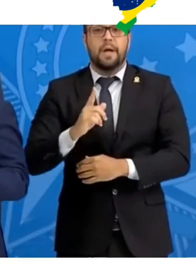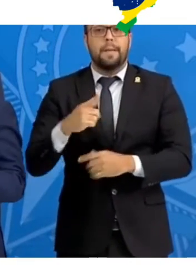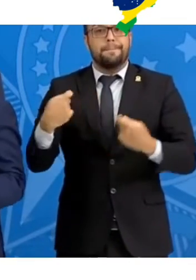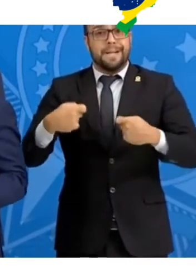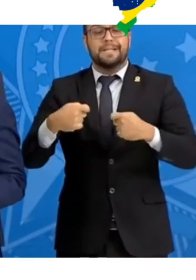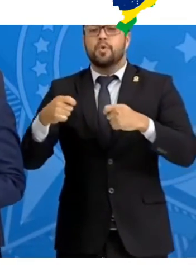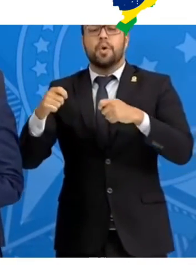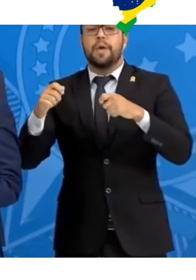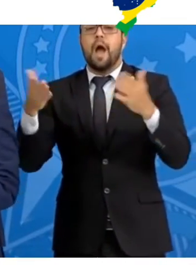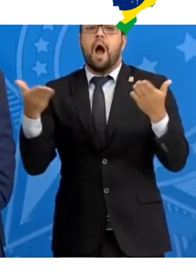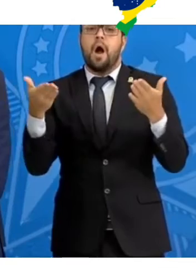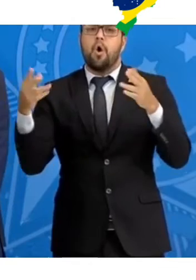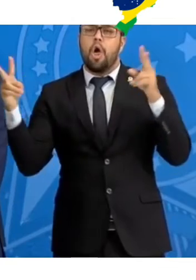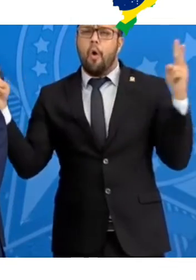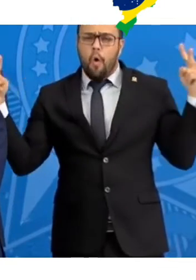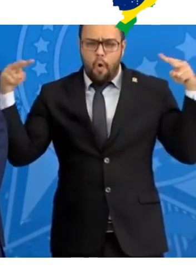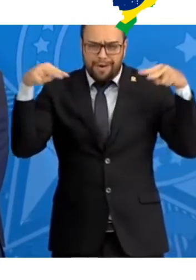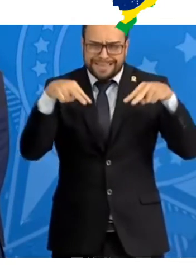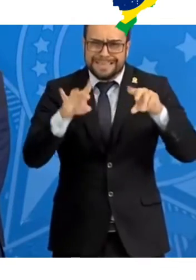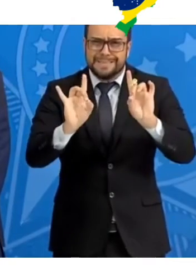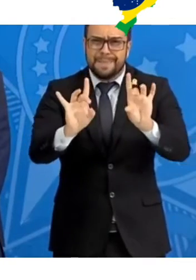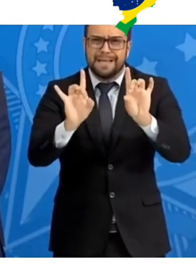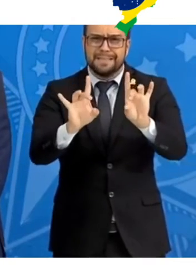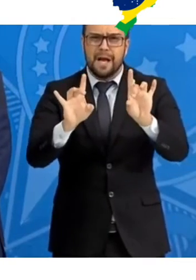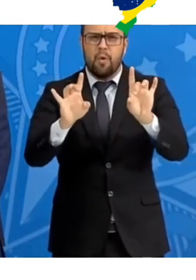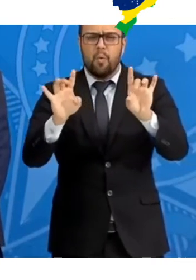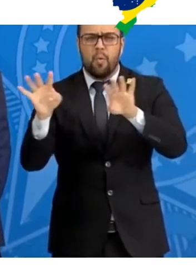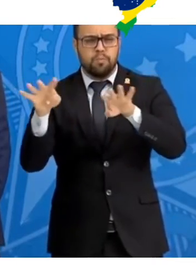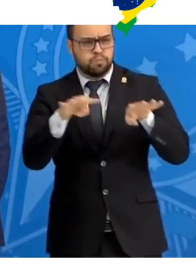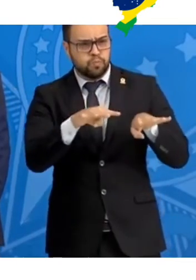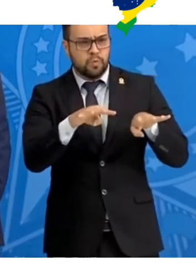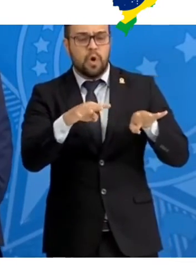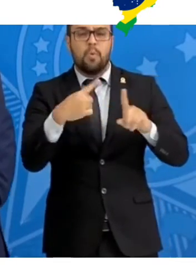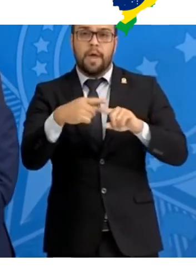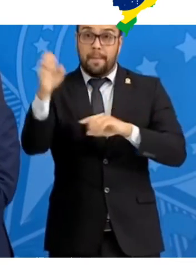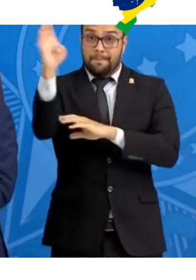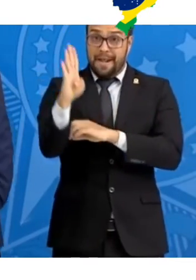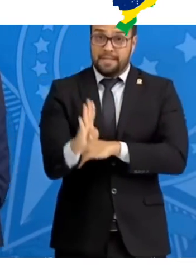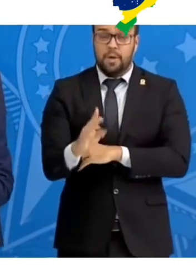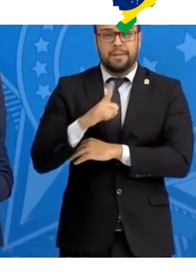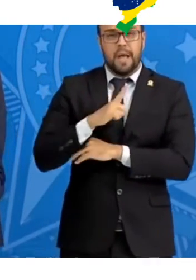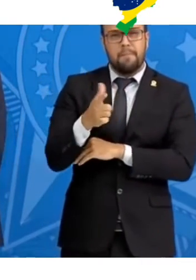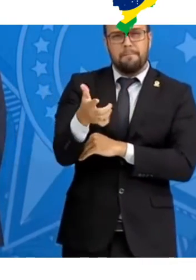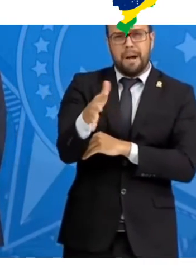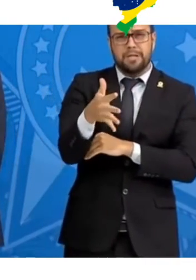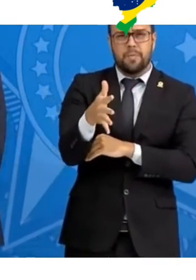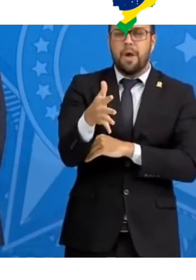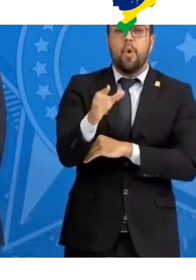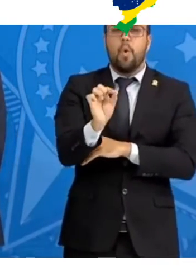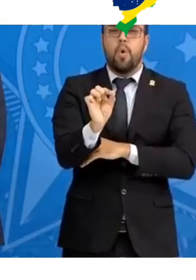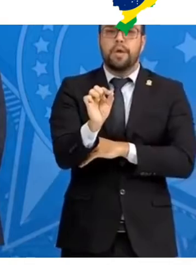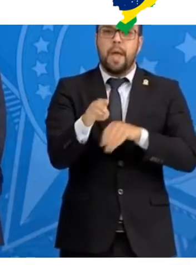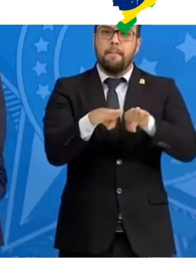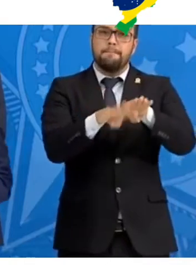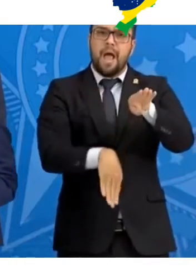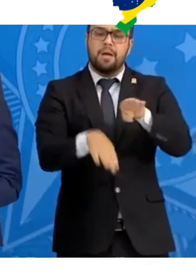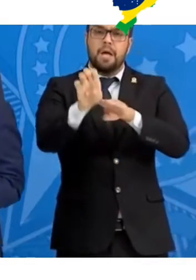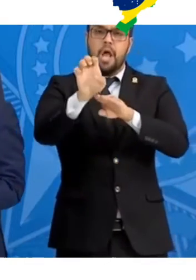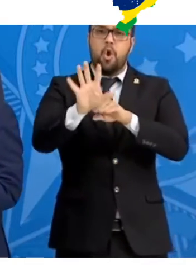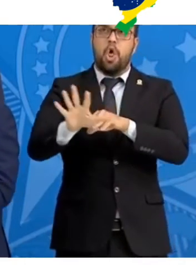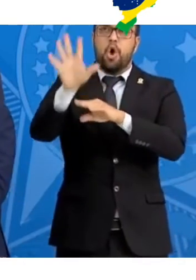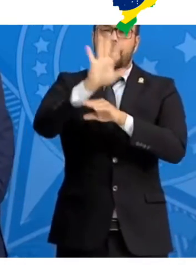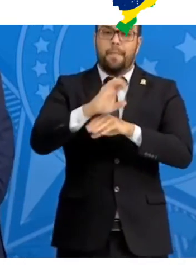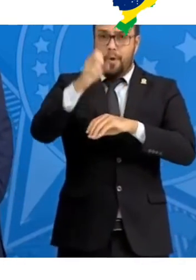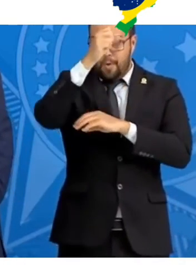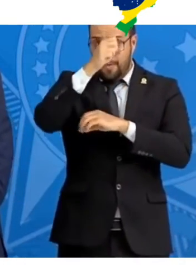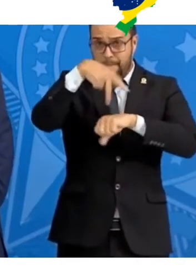ter um olhar agora muito especial. O Brasil tem uma média etária mais baixa que os países europeus, mas isso